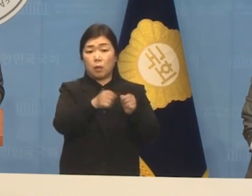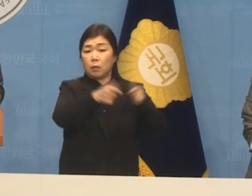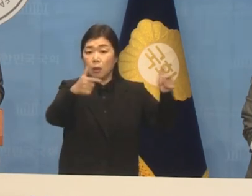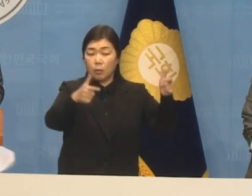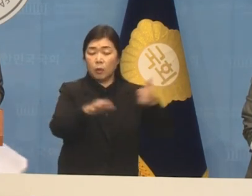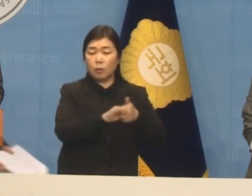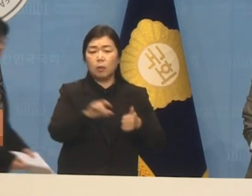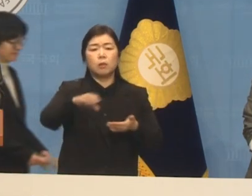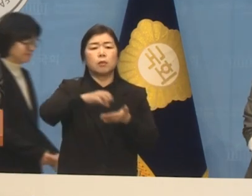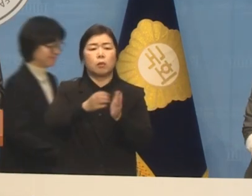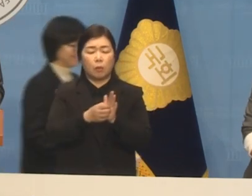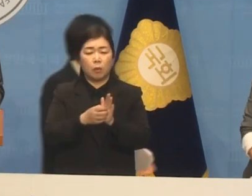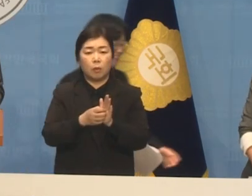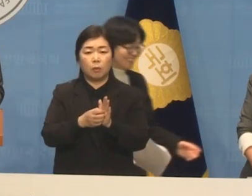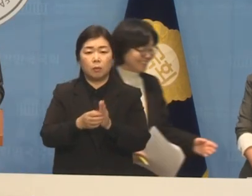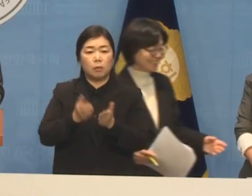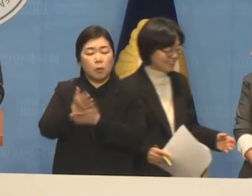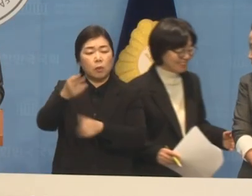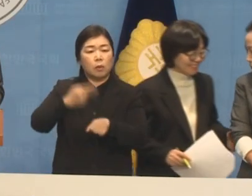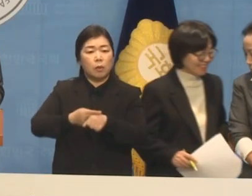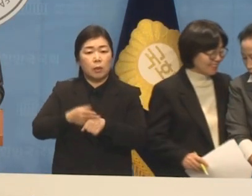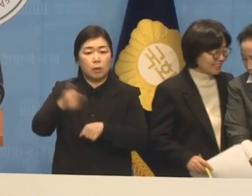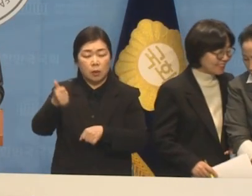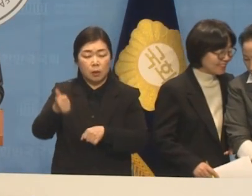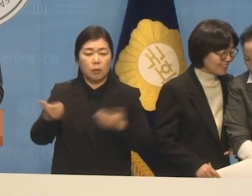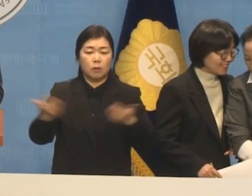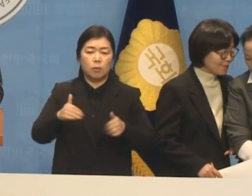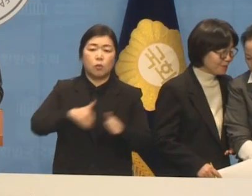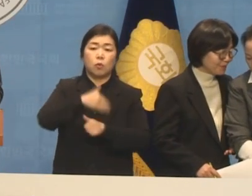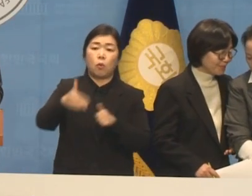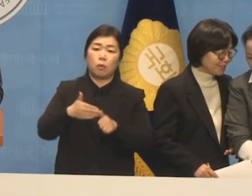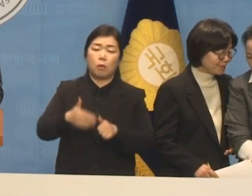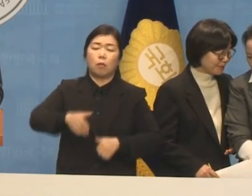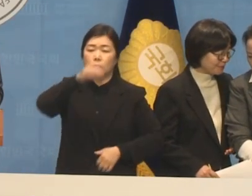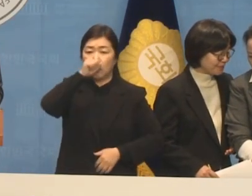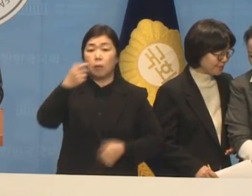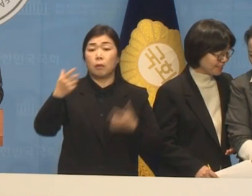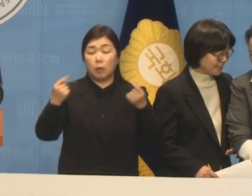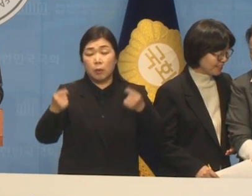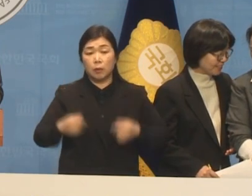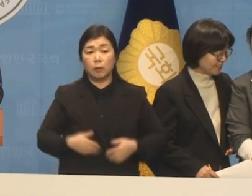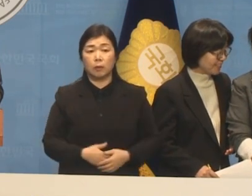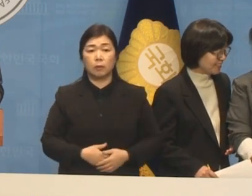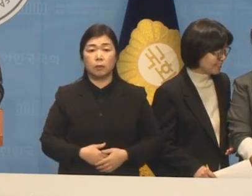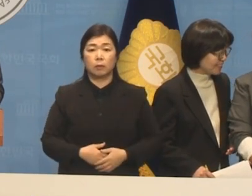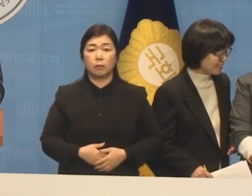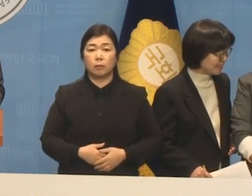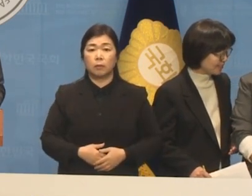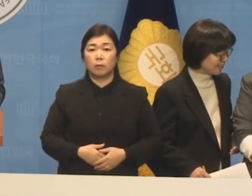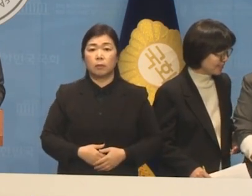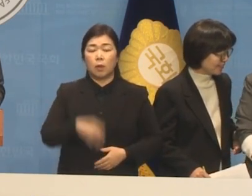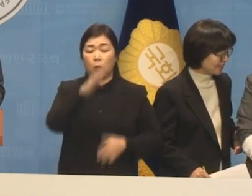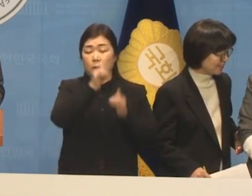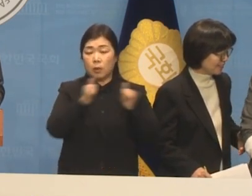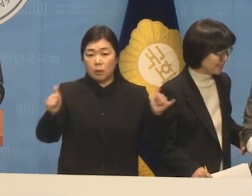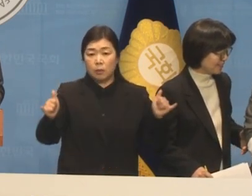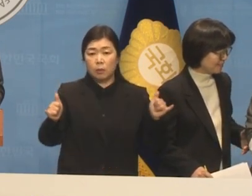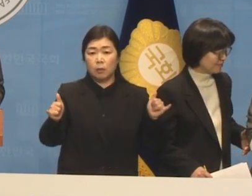늘어나면 그만큼 전공의 선생님들의 근무 조건도 좋아지지 않겠습니까?